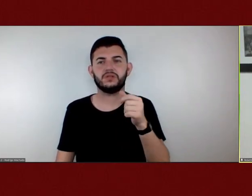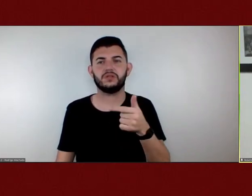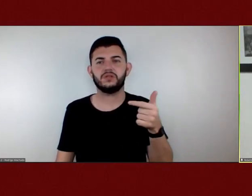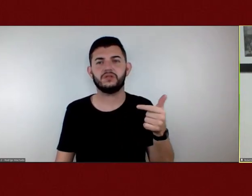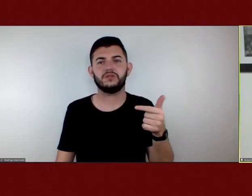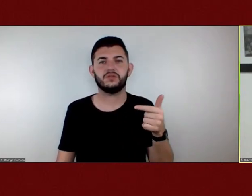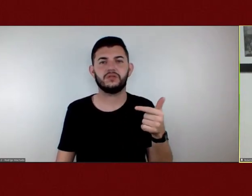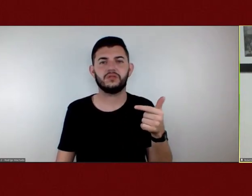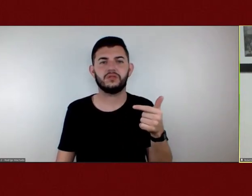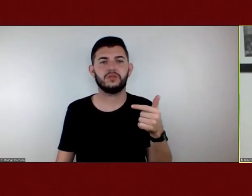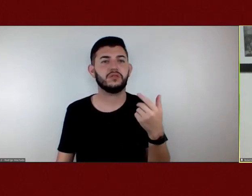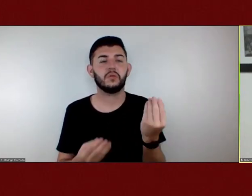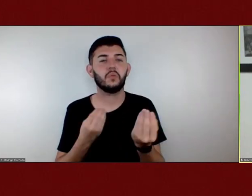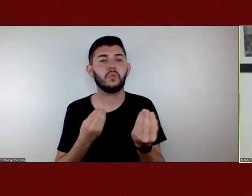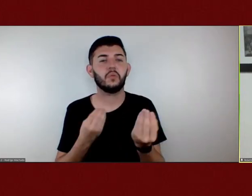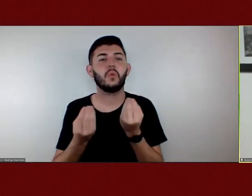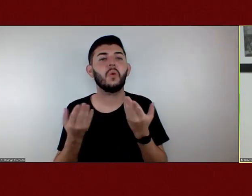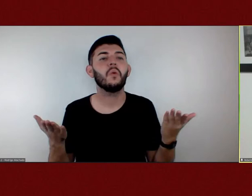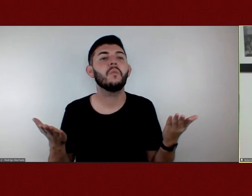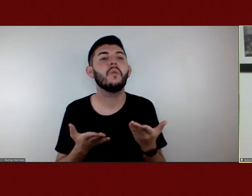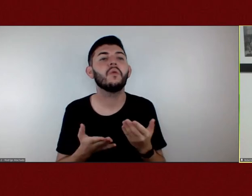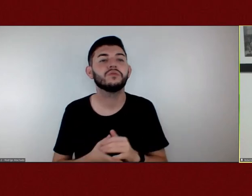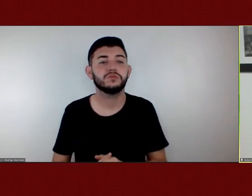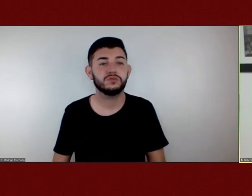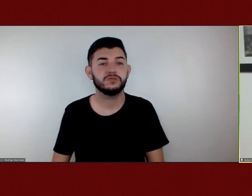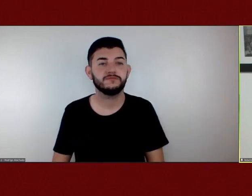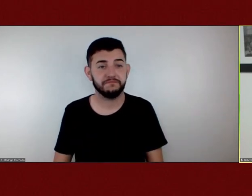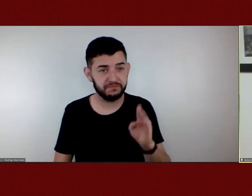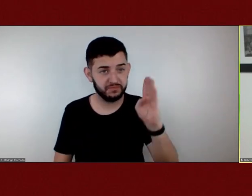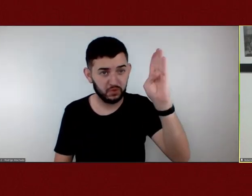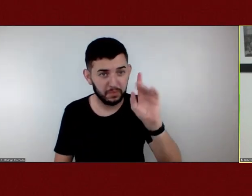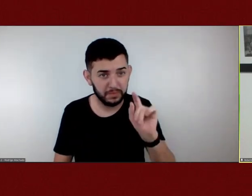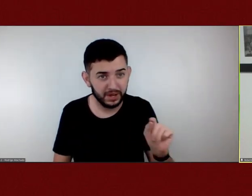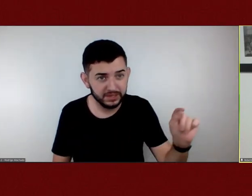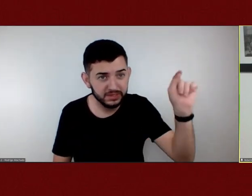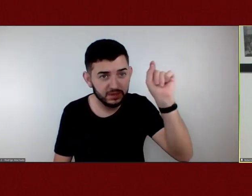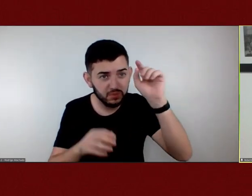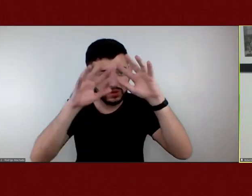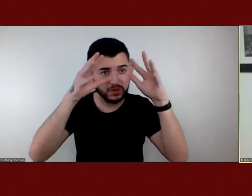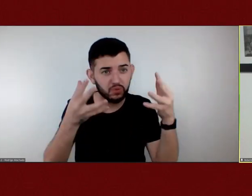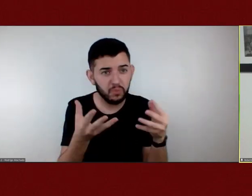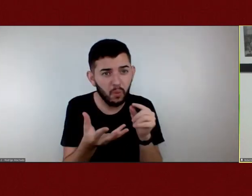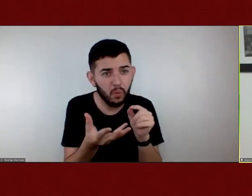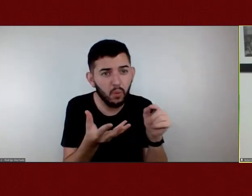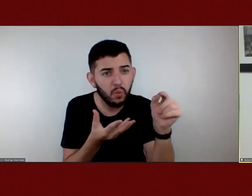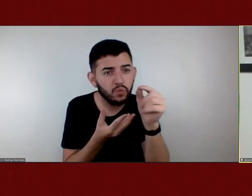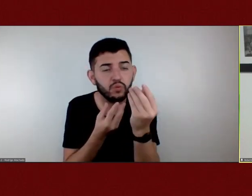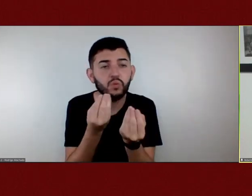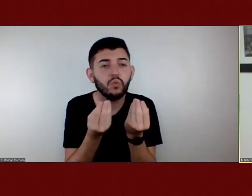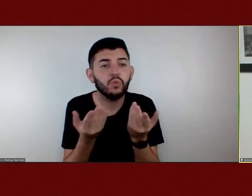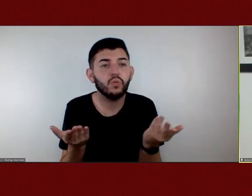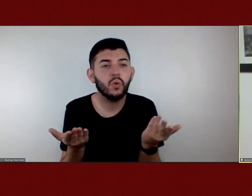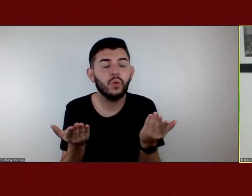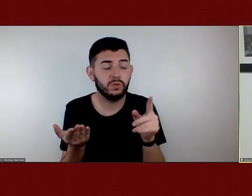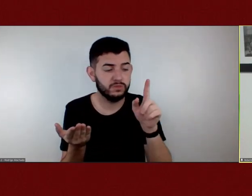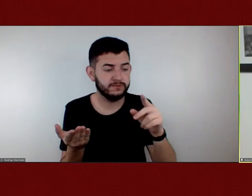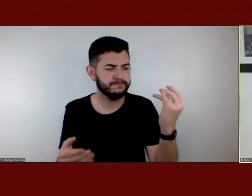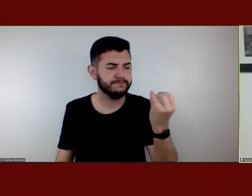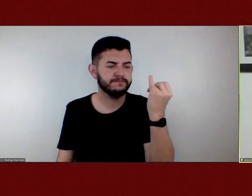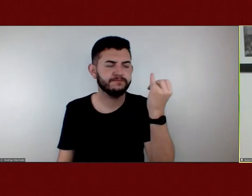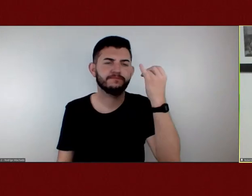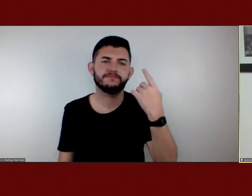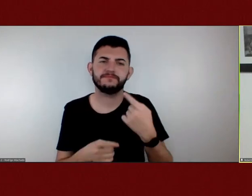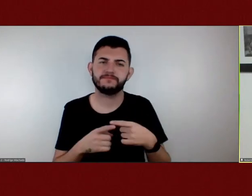elas estão hoje no Brasil e no mundo? E é um momento crucial, porque ela está,